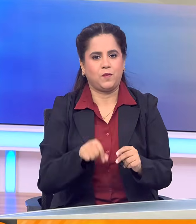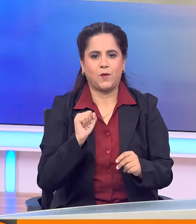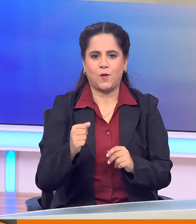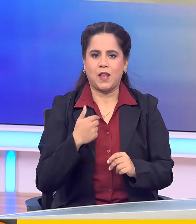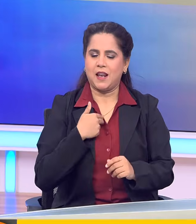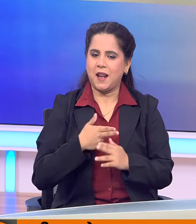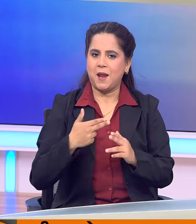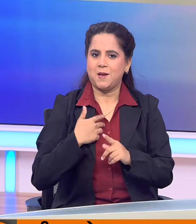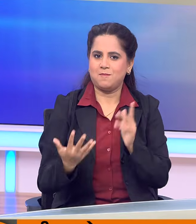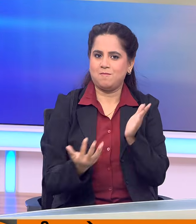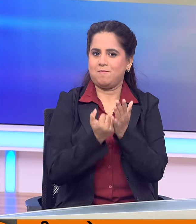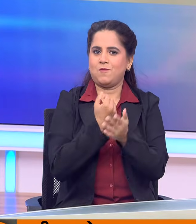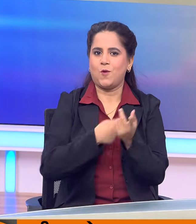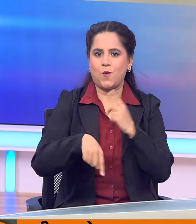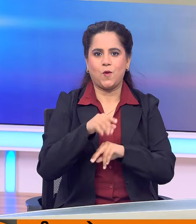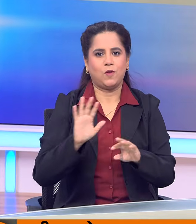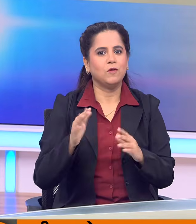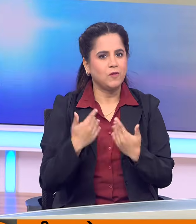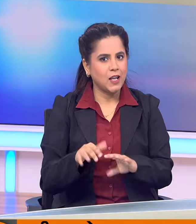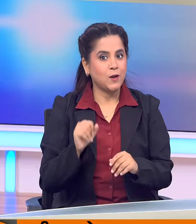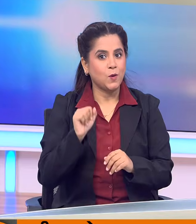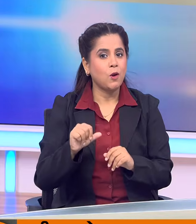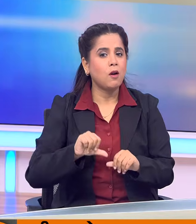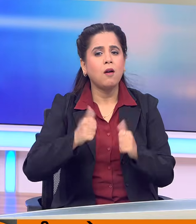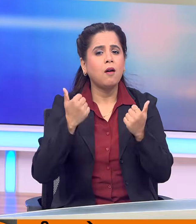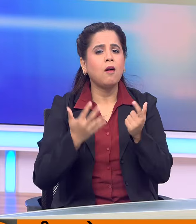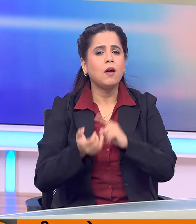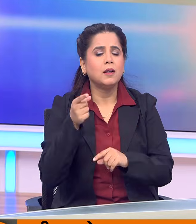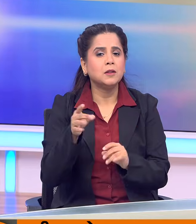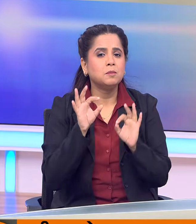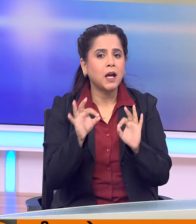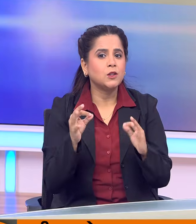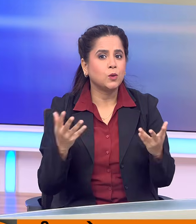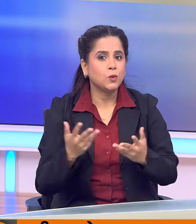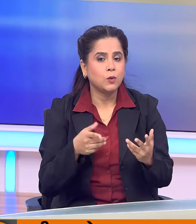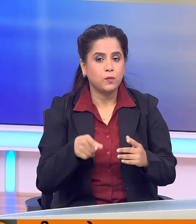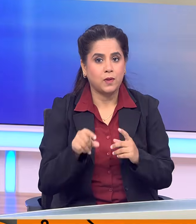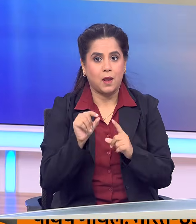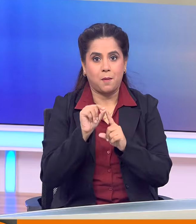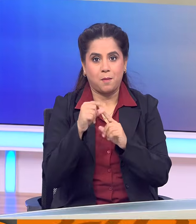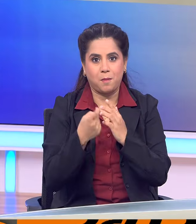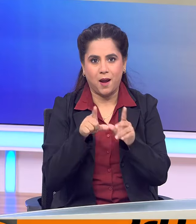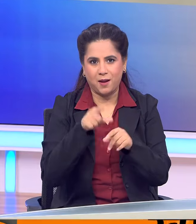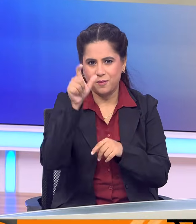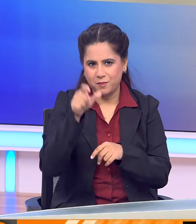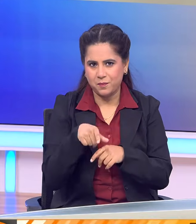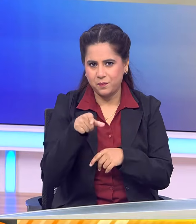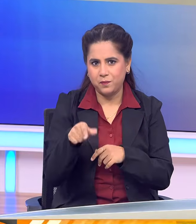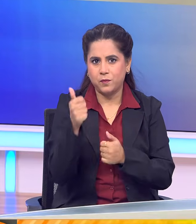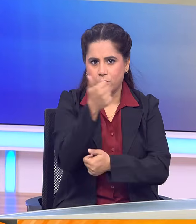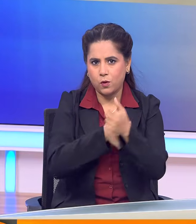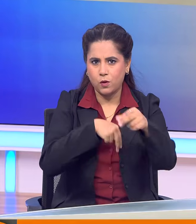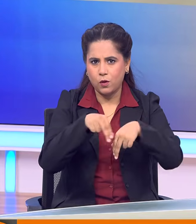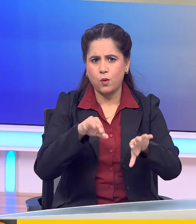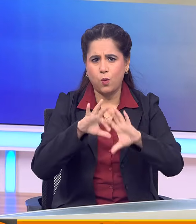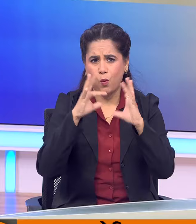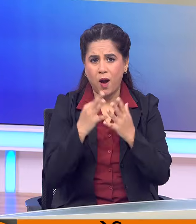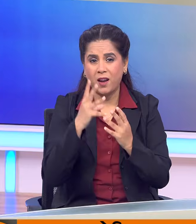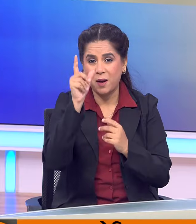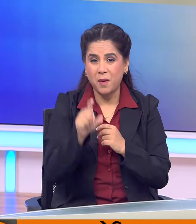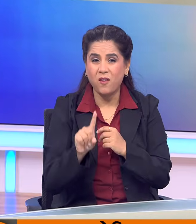अपने नाम कर लिया। इस जीत की सबसे बड़ी खासियत ये रही कि प्रज्ञानंद ने इस टूर्नामेंट में विश्व नंबर